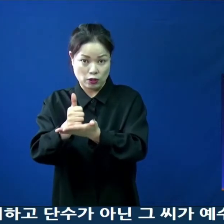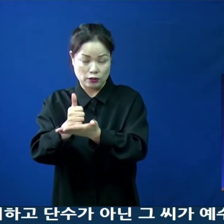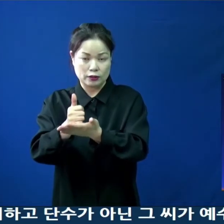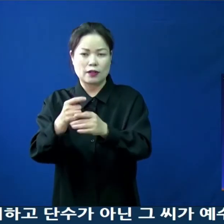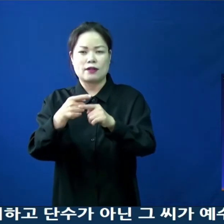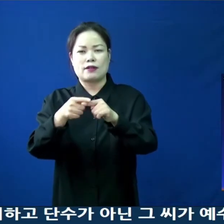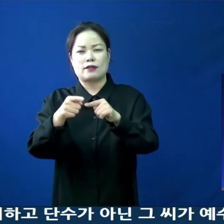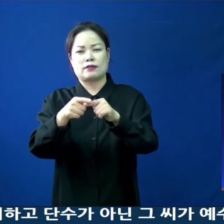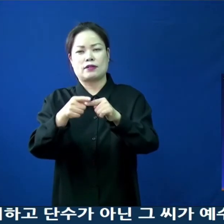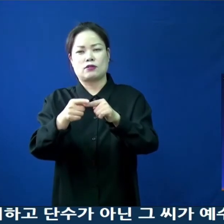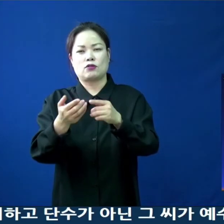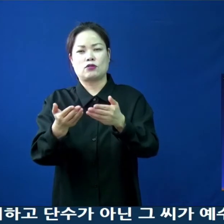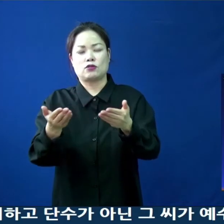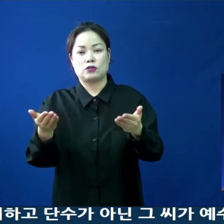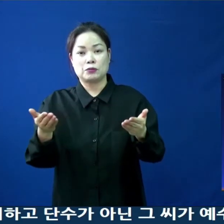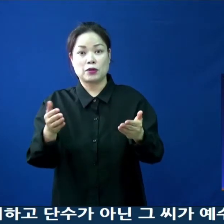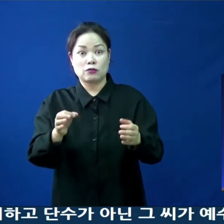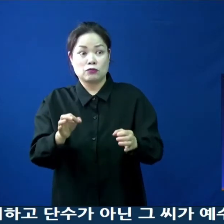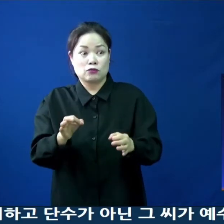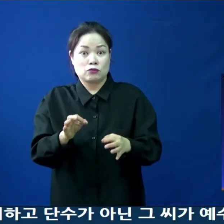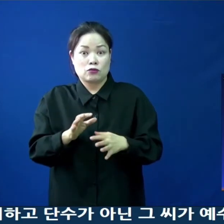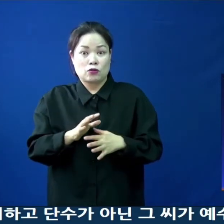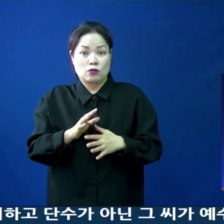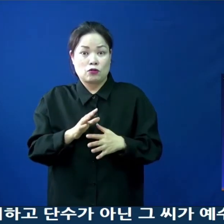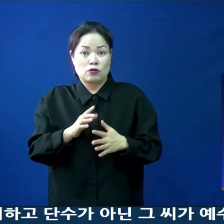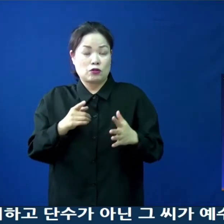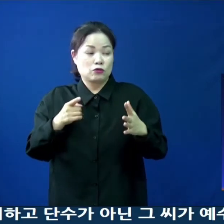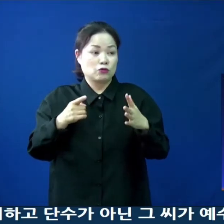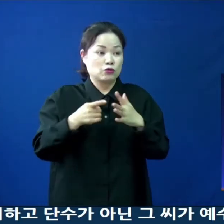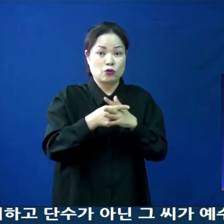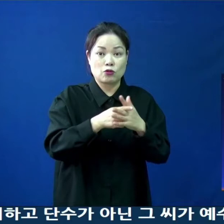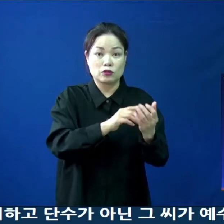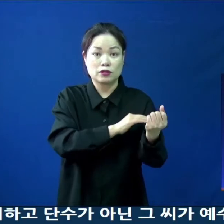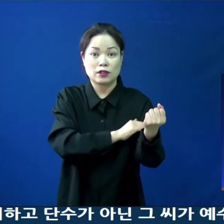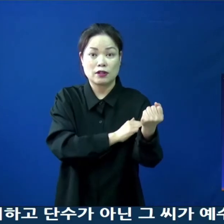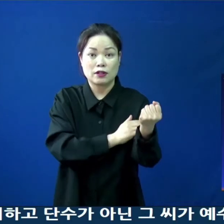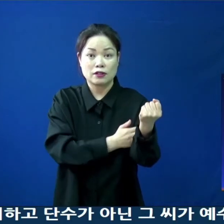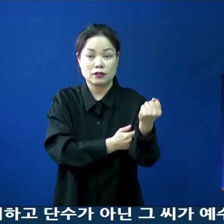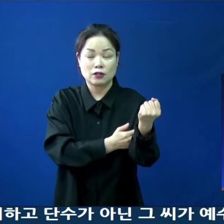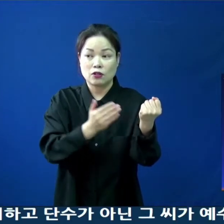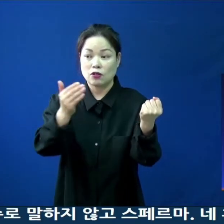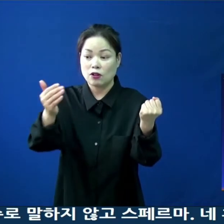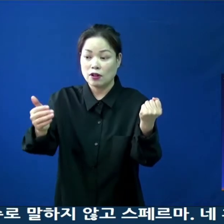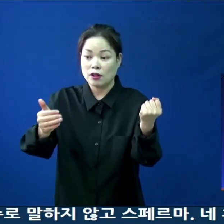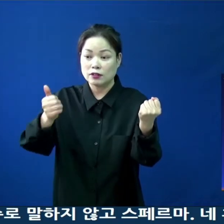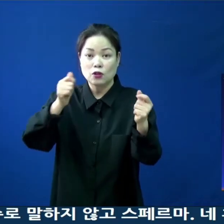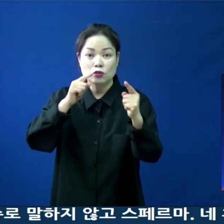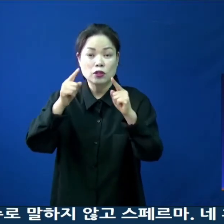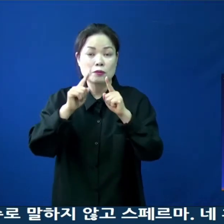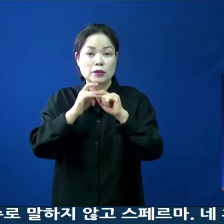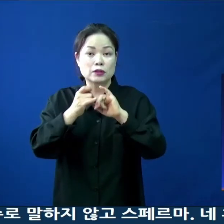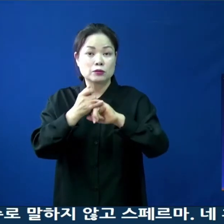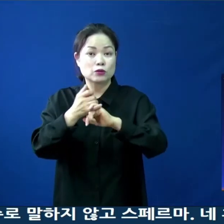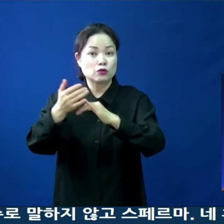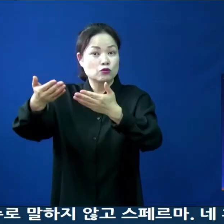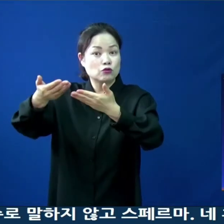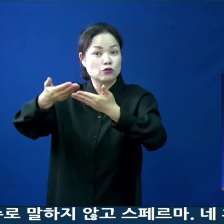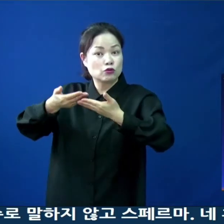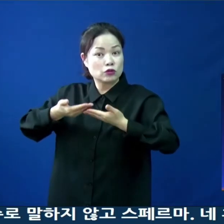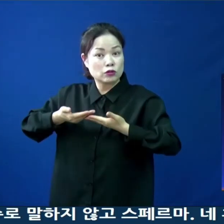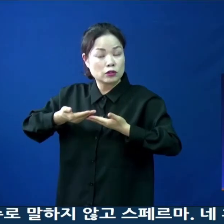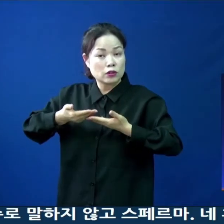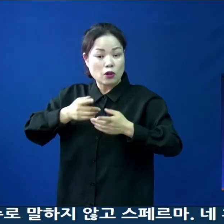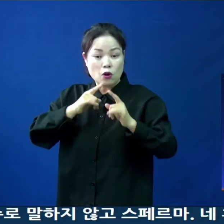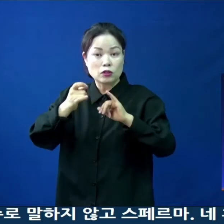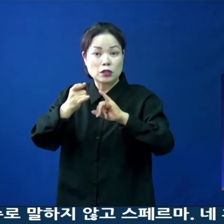주고 있습니다. 얼마나 놀라운 통찰력입니까? 그러니까 하나님이 언약의 말씀을 주셨는데 그